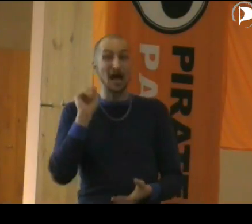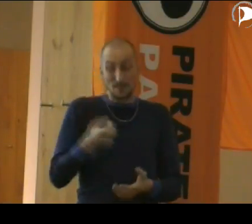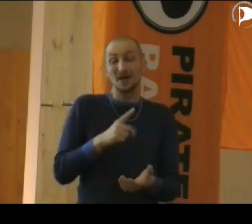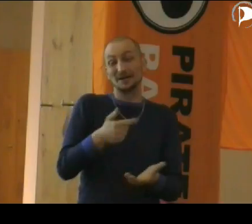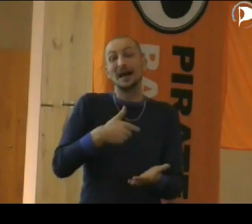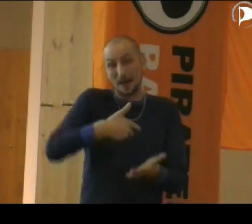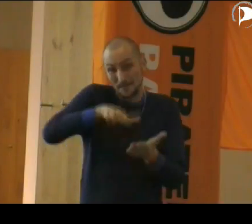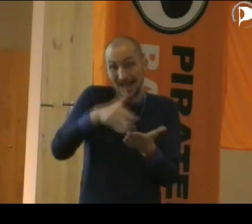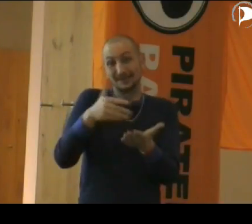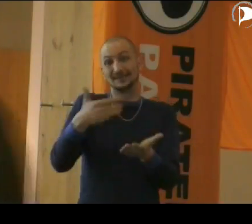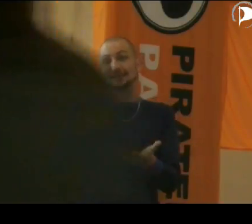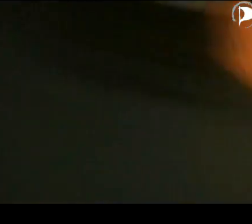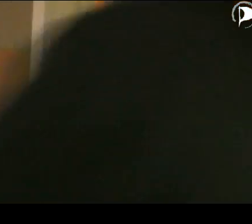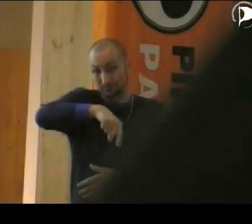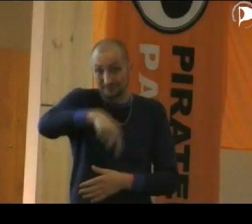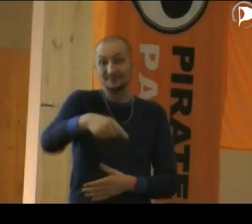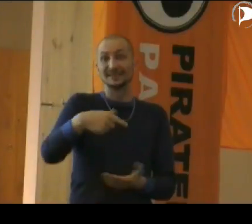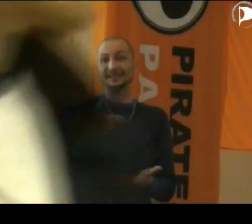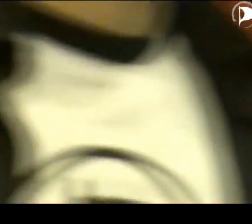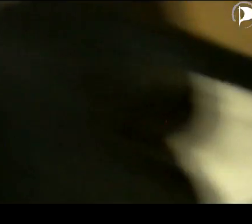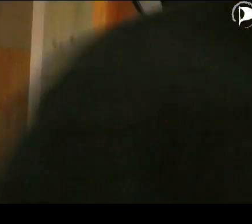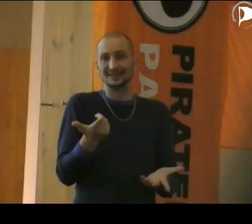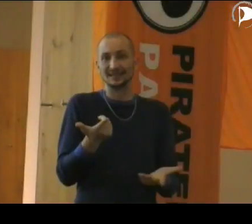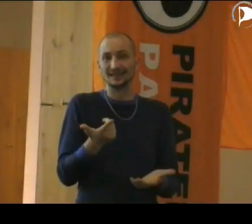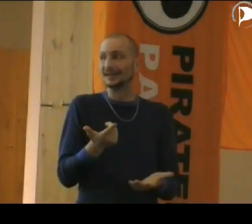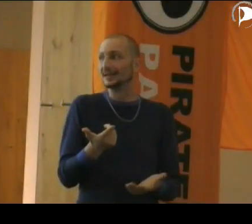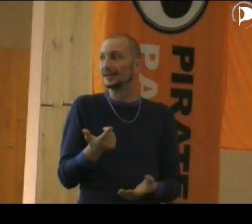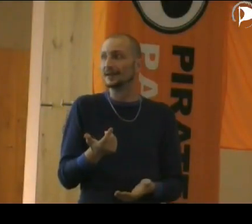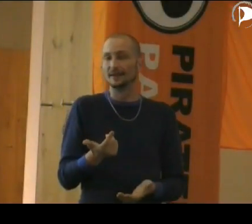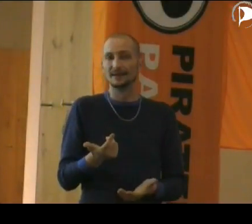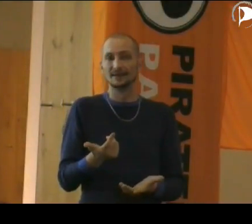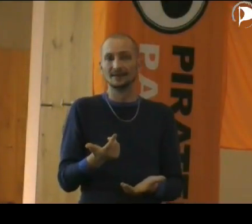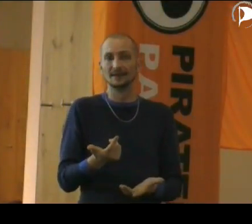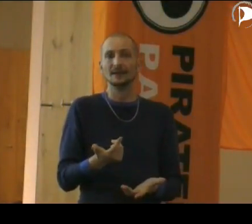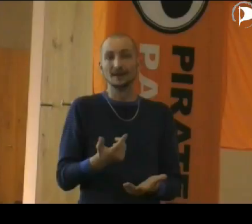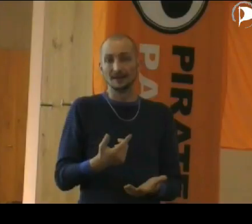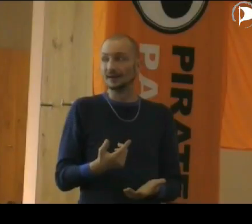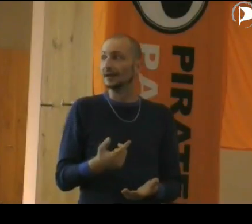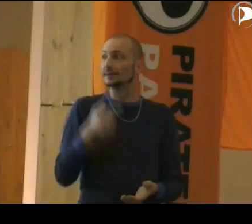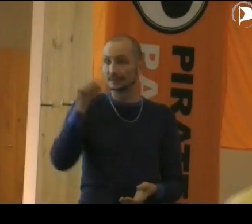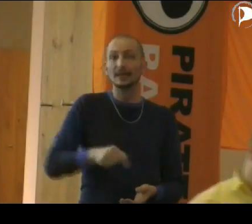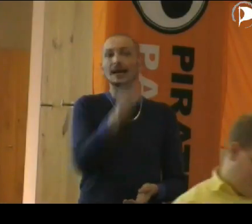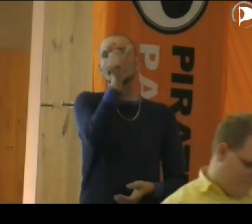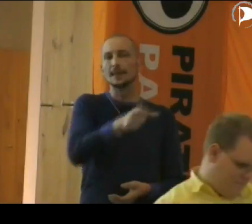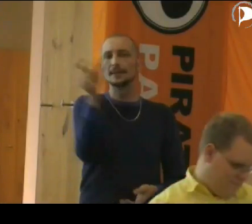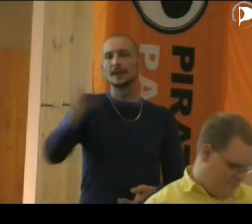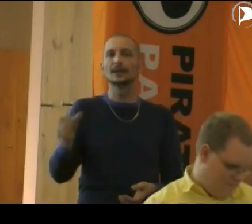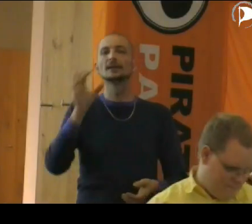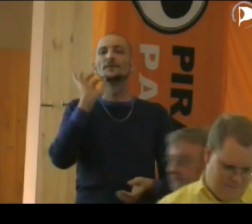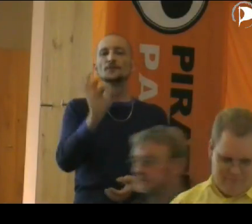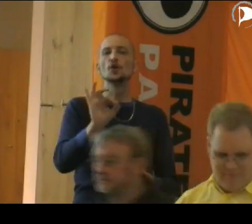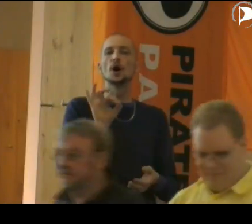jetzt weitermachen haben wir haben wir kandidaten für das amt des